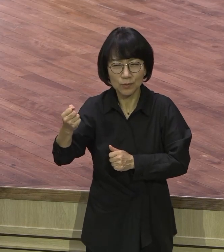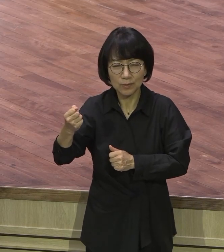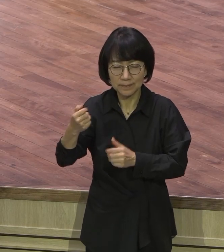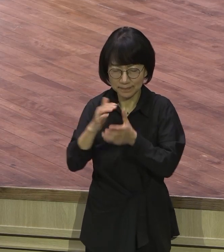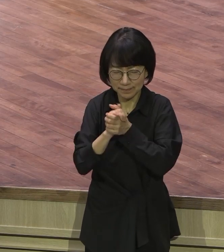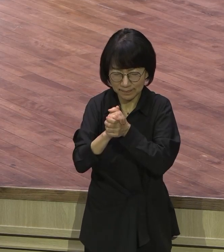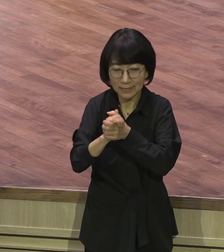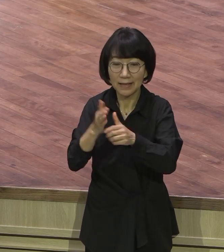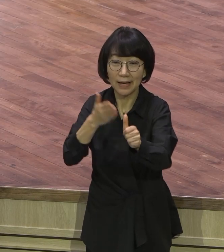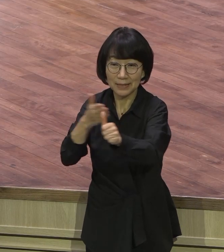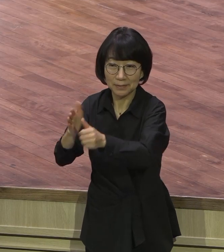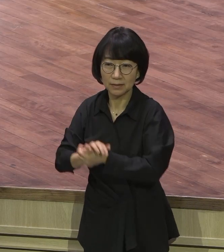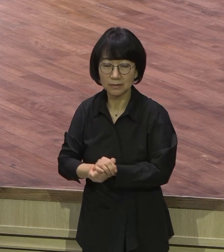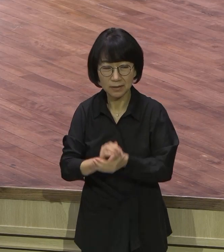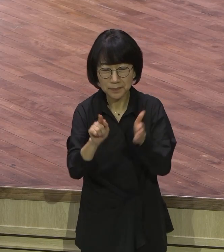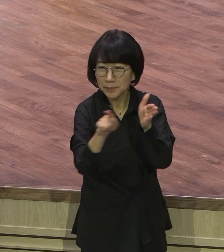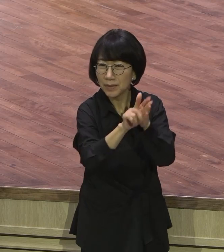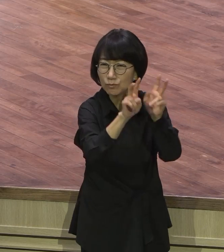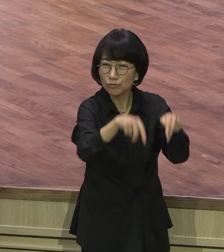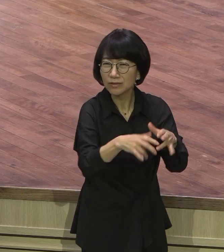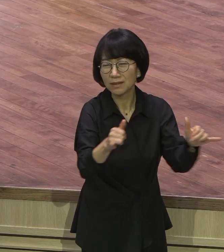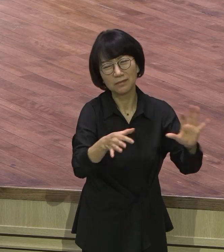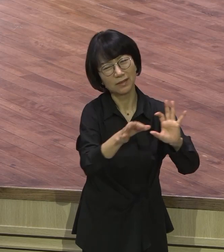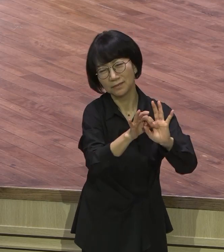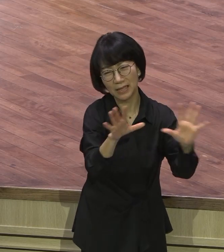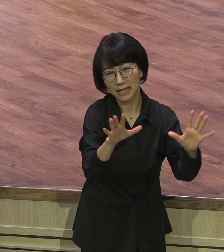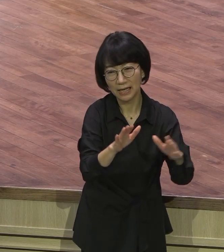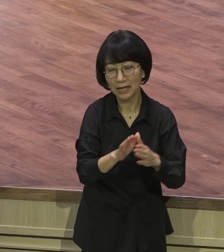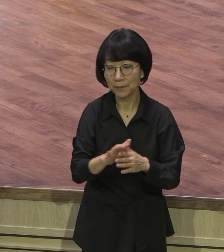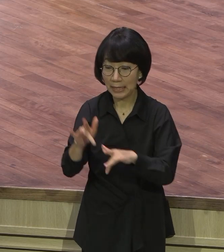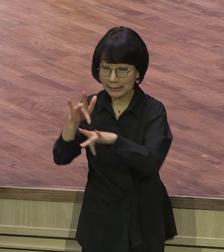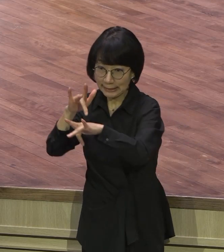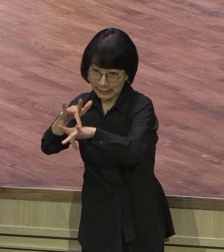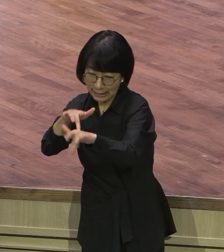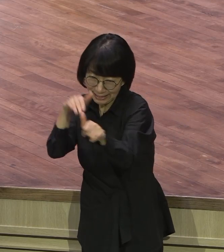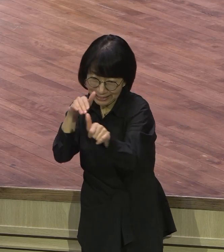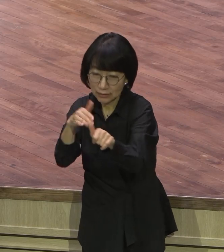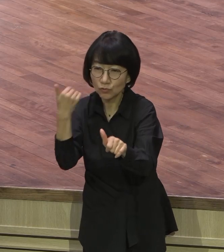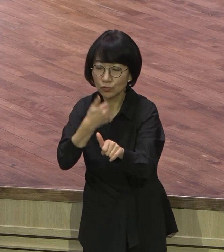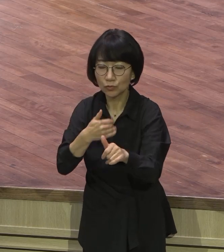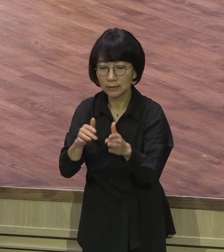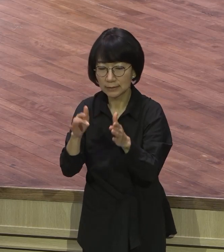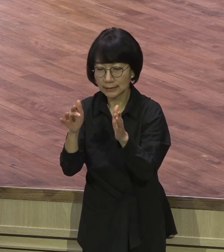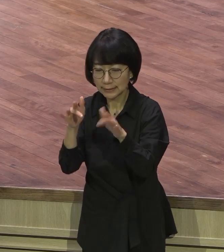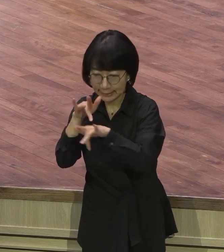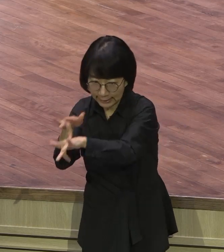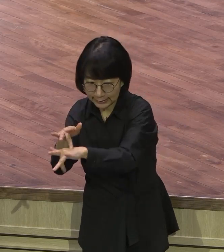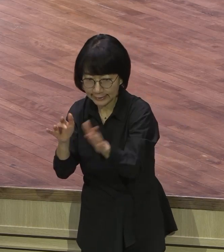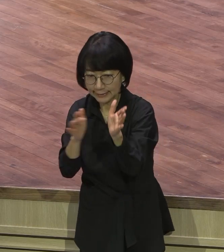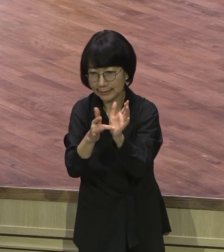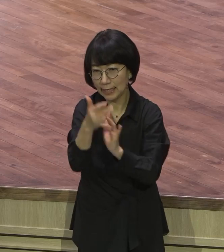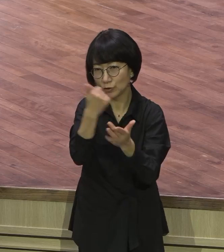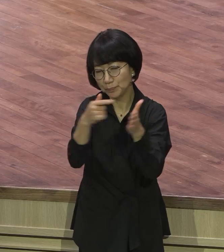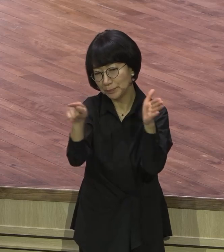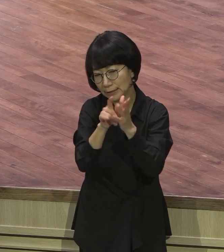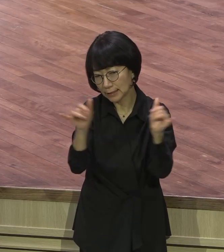불신자들은 상관없다니까요 믿는 사람은 공격한다니까요 망하도록 사단이 왜